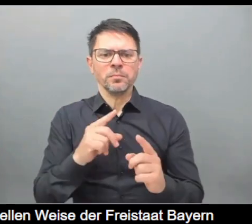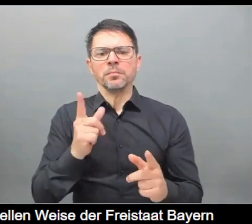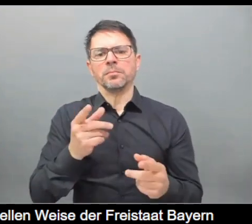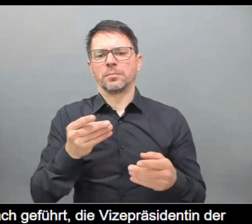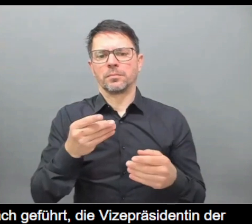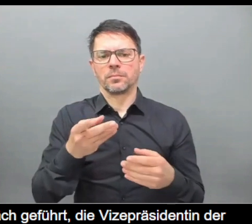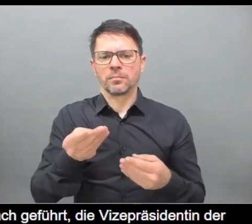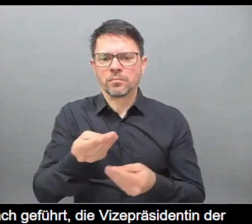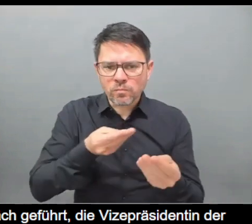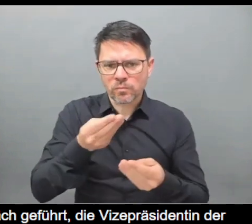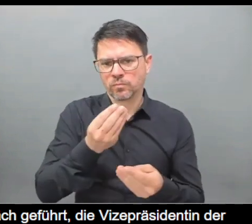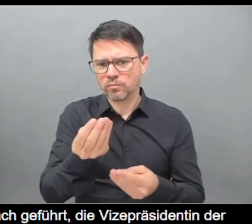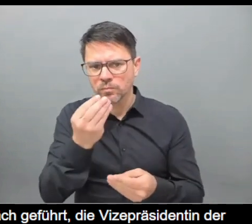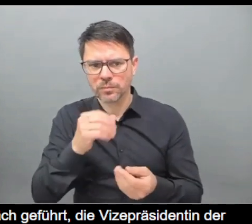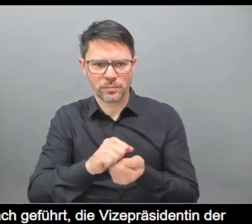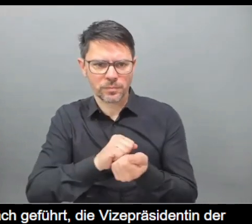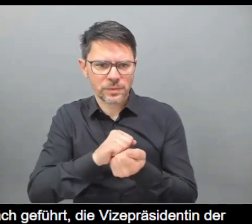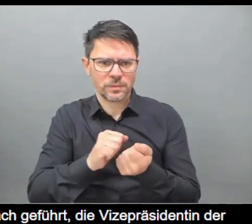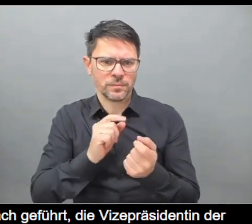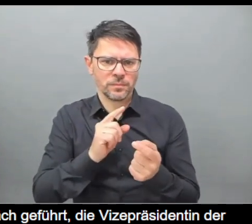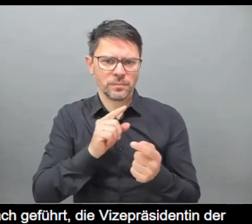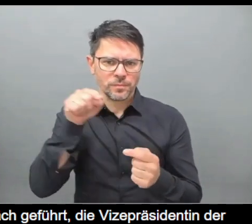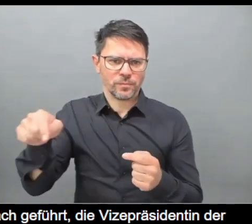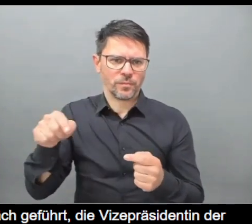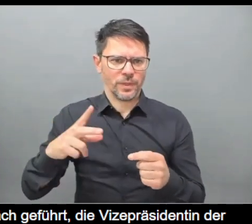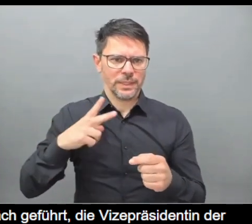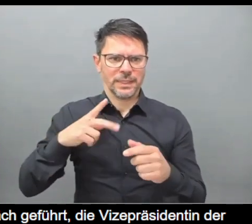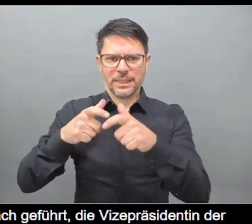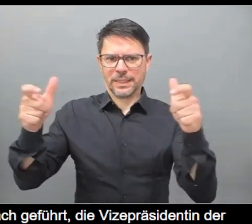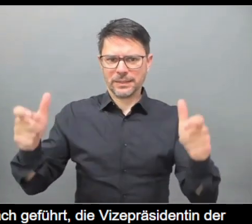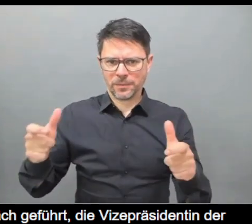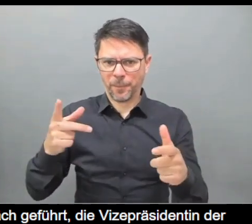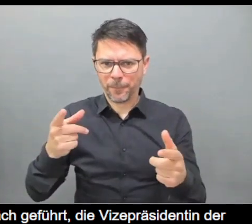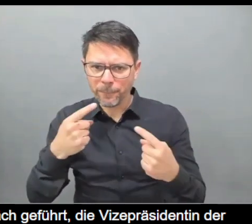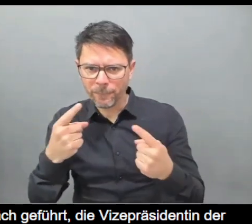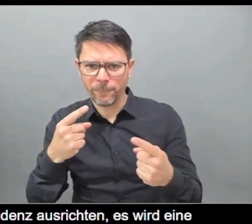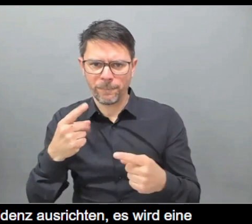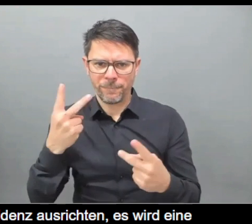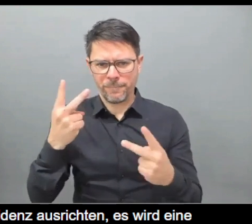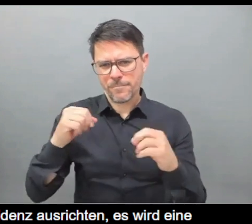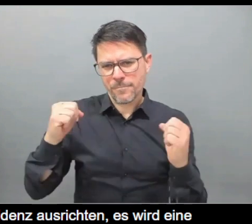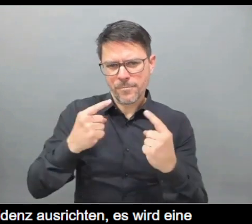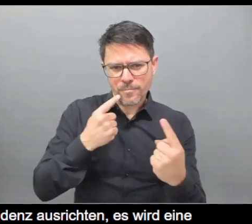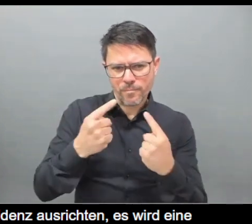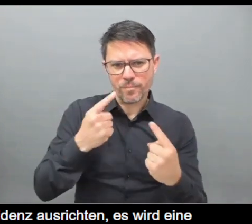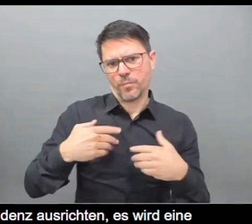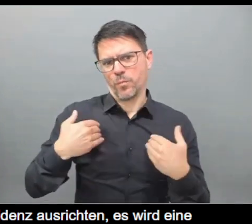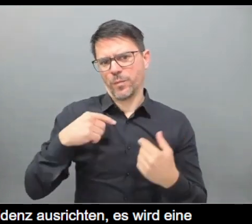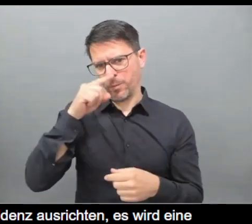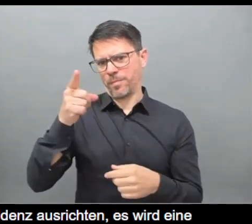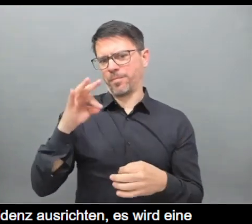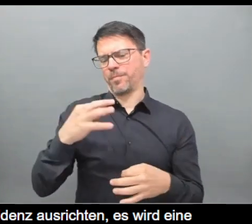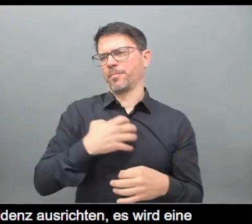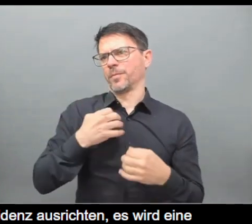Wirtschaftsminister Hubert Aiwanger, bitte sehr. Ja, meine sehr geehrten Damen und Herren, wichtige Punkte aus Sicht des Bayerischen Wirtschaftsministeriums